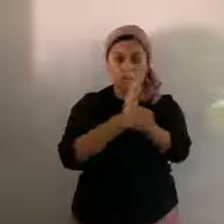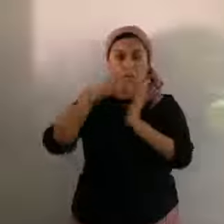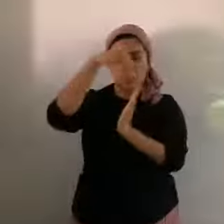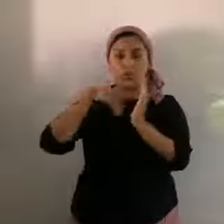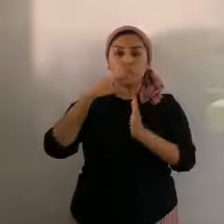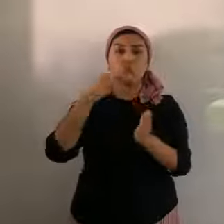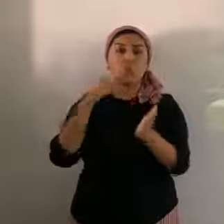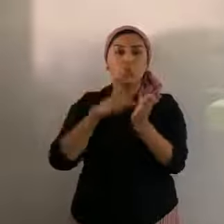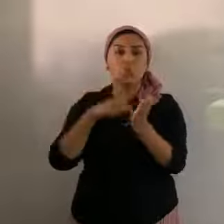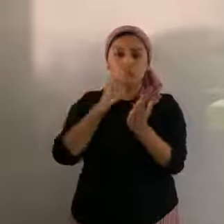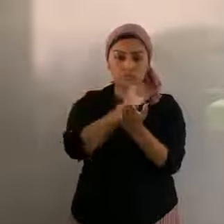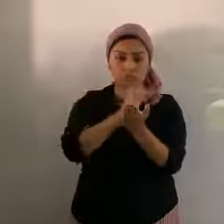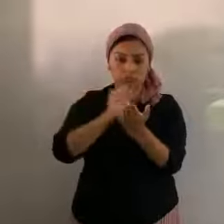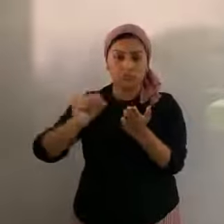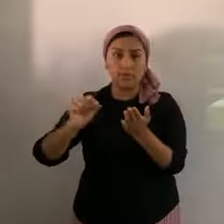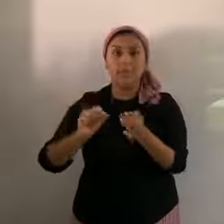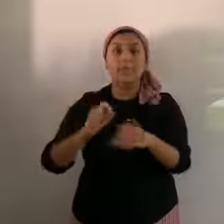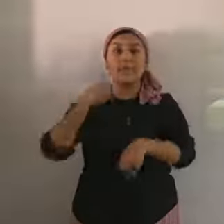en tus apuntes o si no, ponerlo ahí.